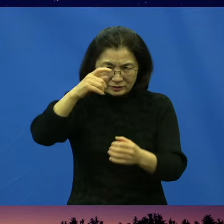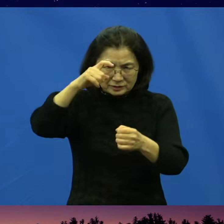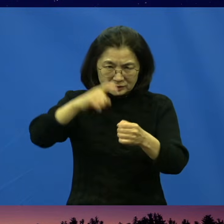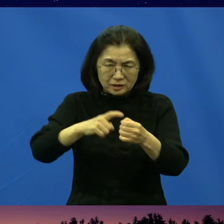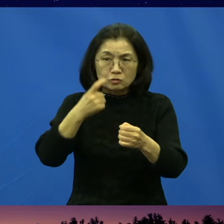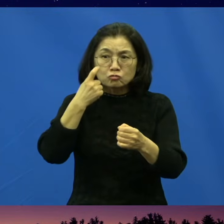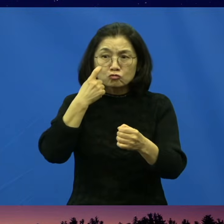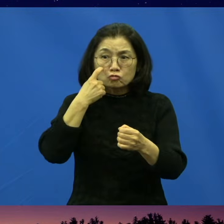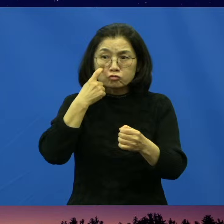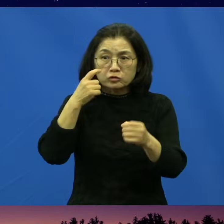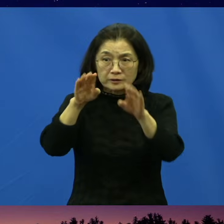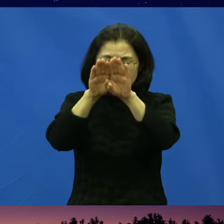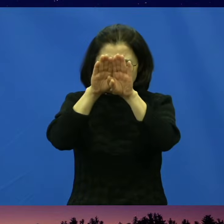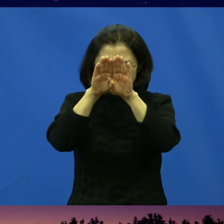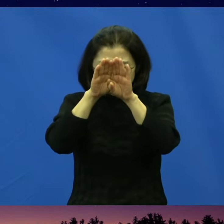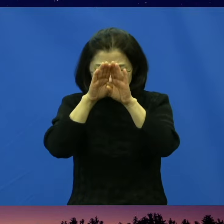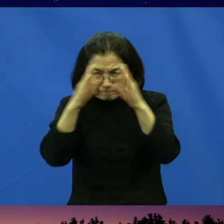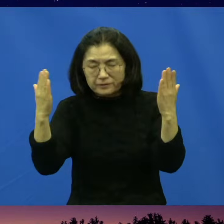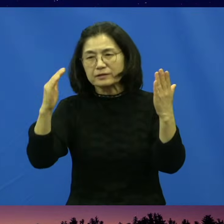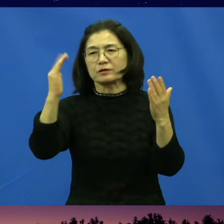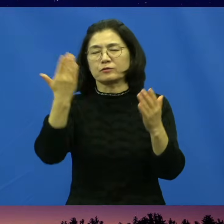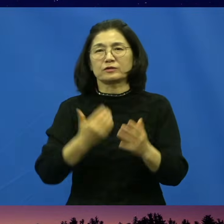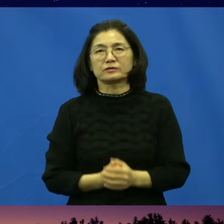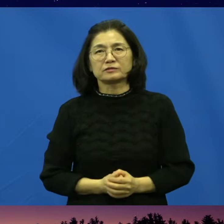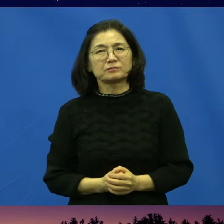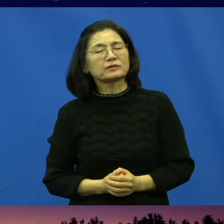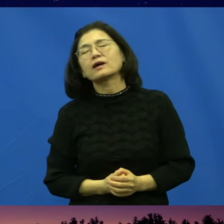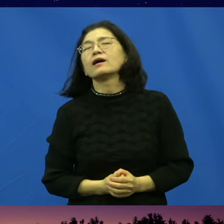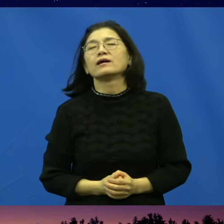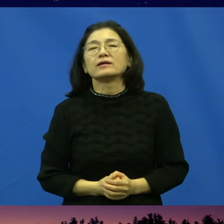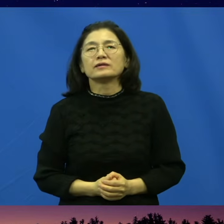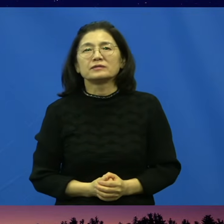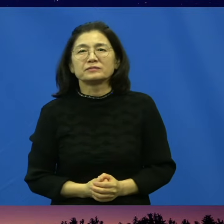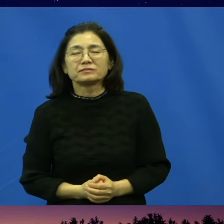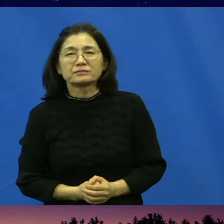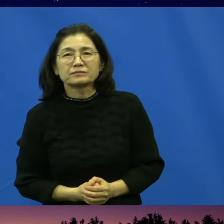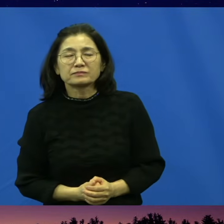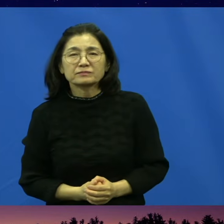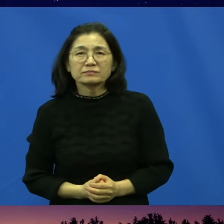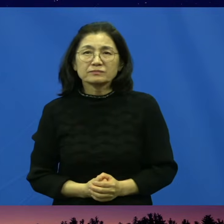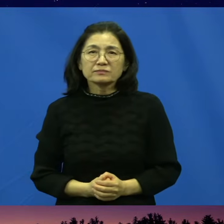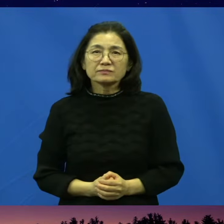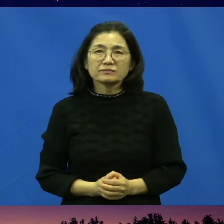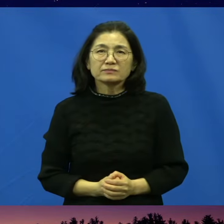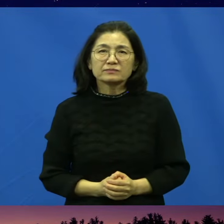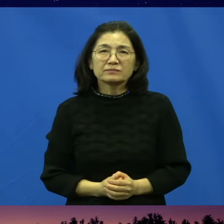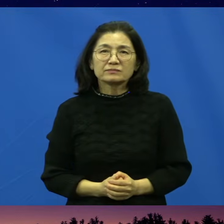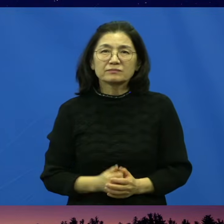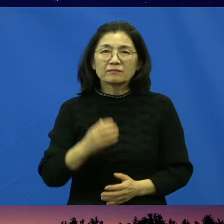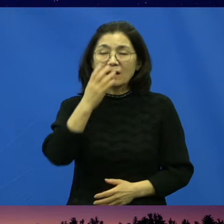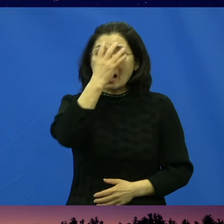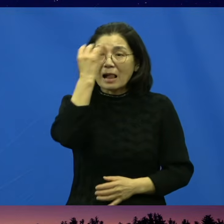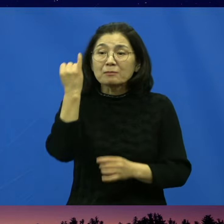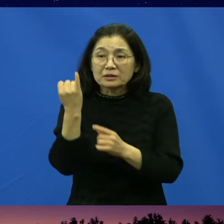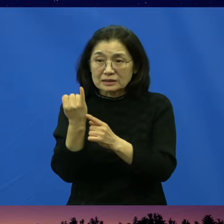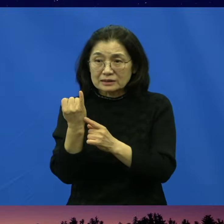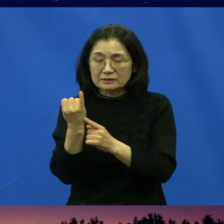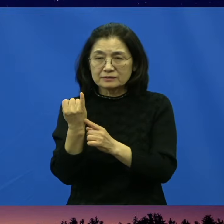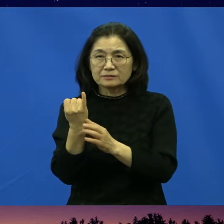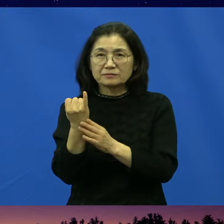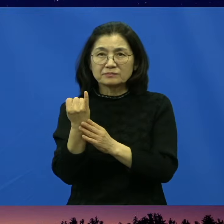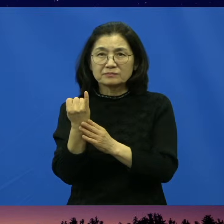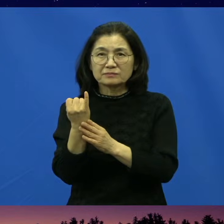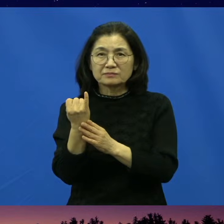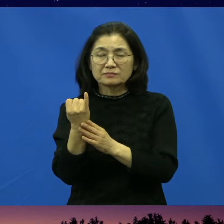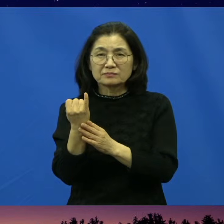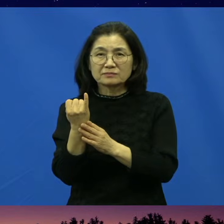예수님이라는 분을 만나는 기쁨을 할머님이 조금씩 알기 시작했습니다. 그래서 그 할머니는 어느